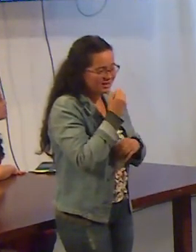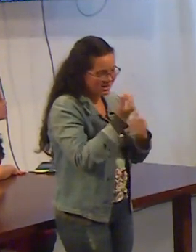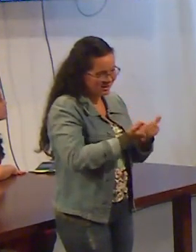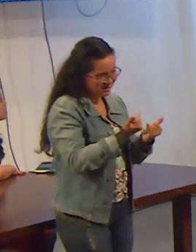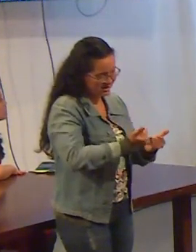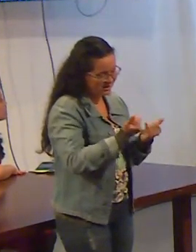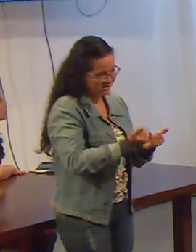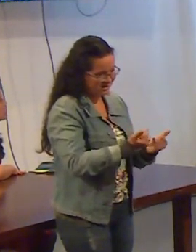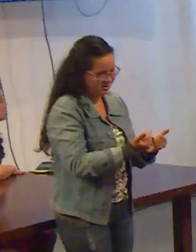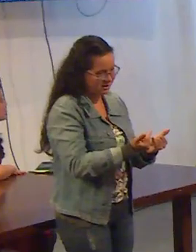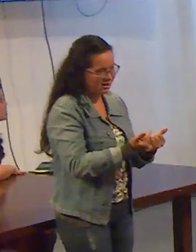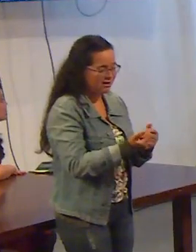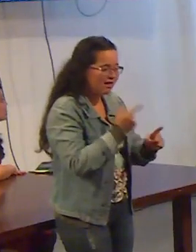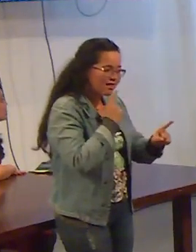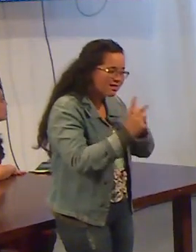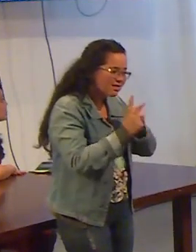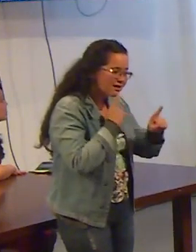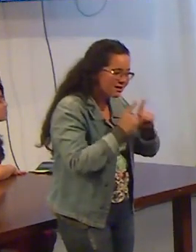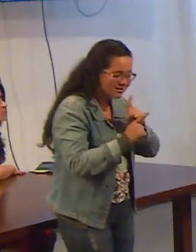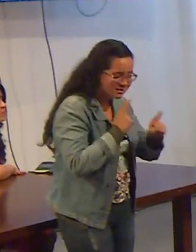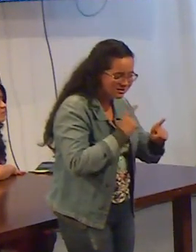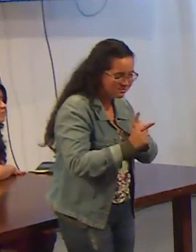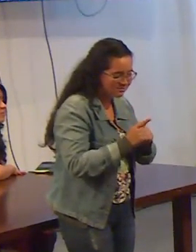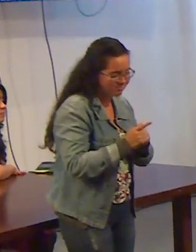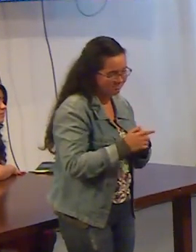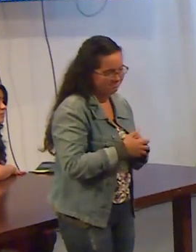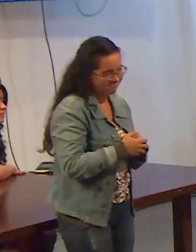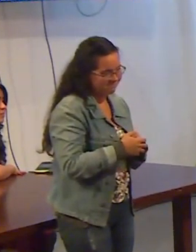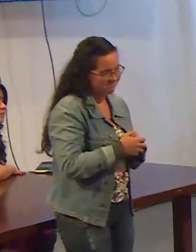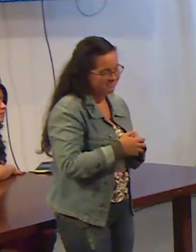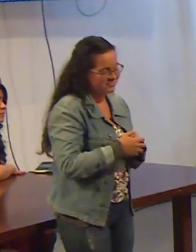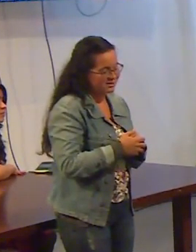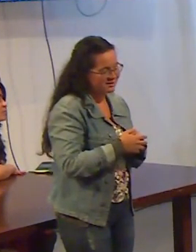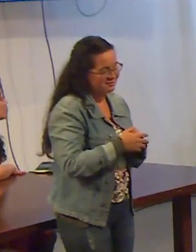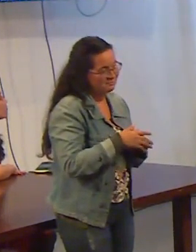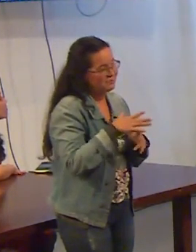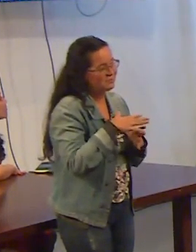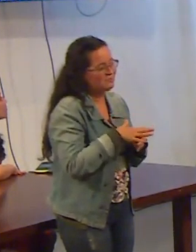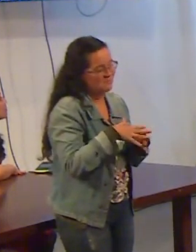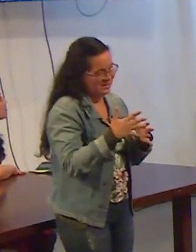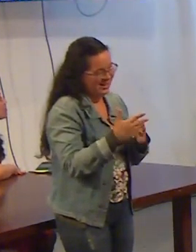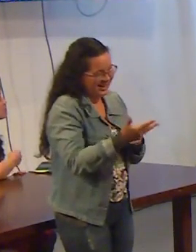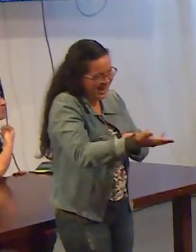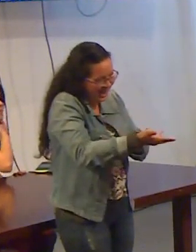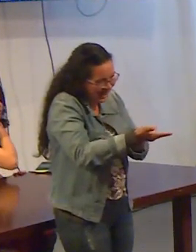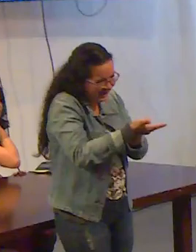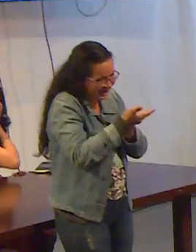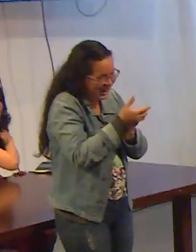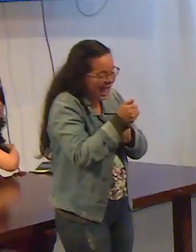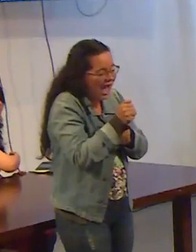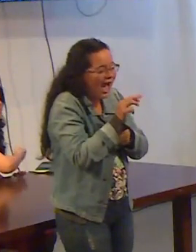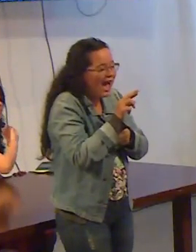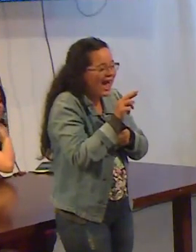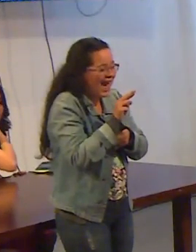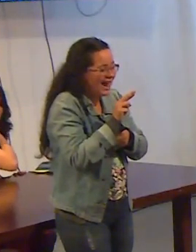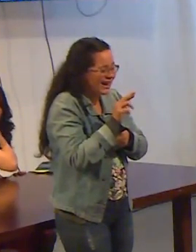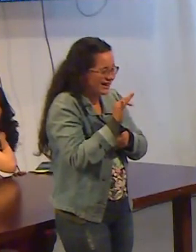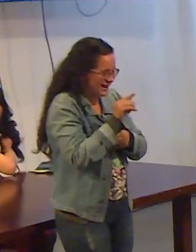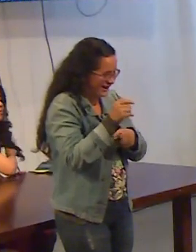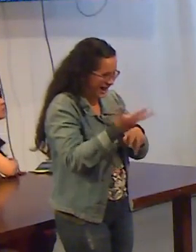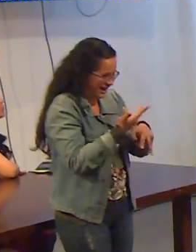estamos dialogando, nuestra gran artista que